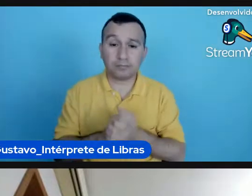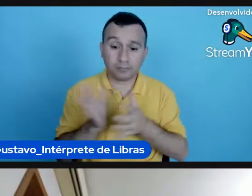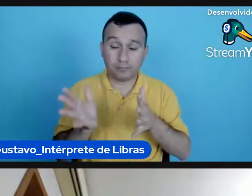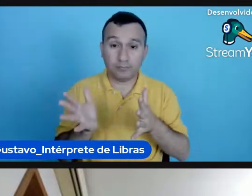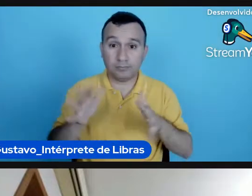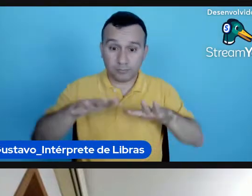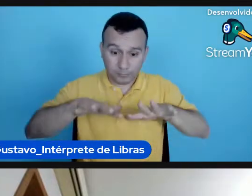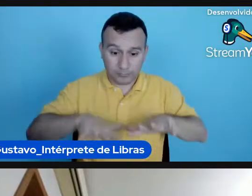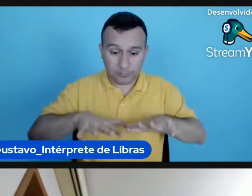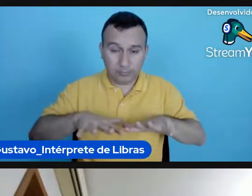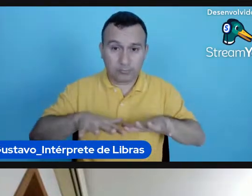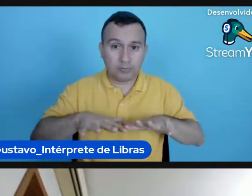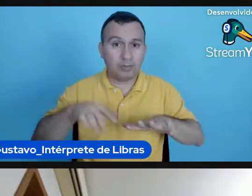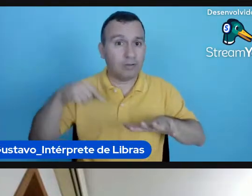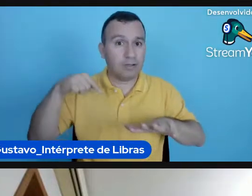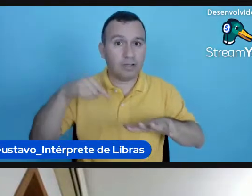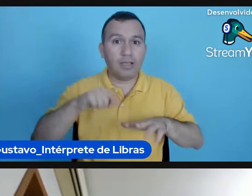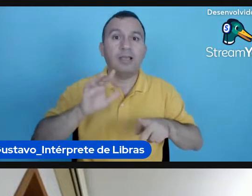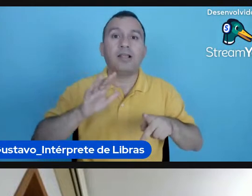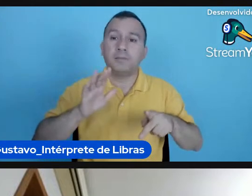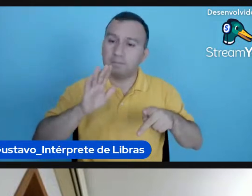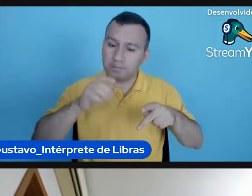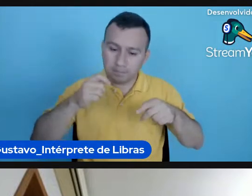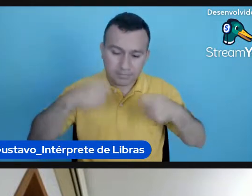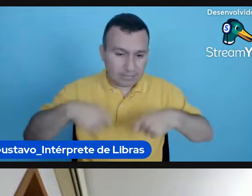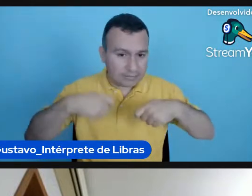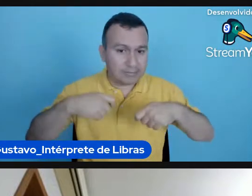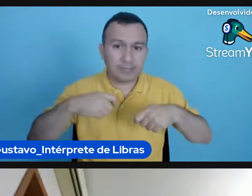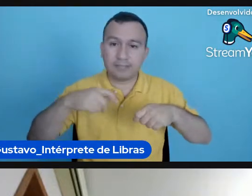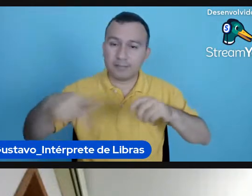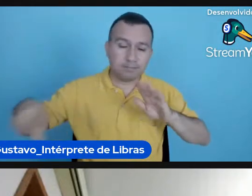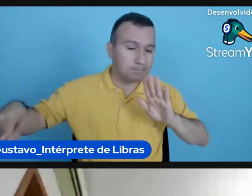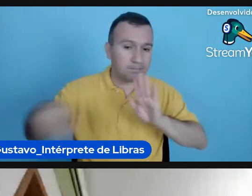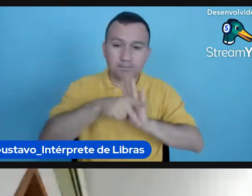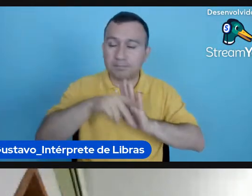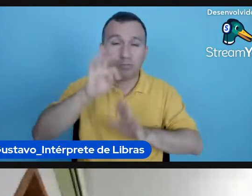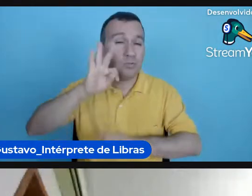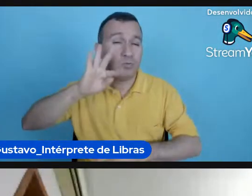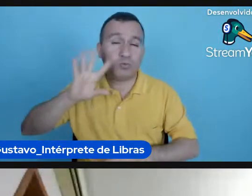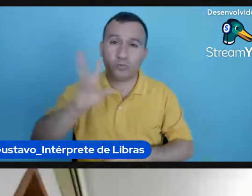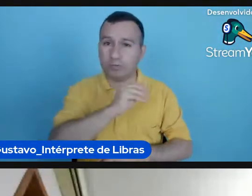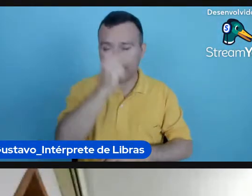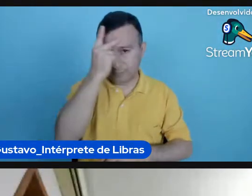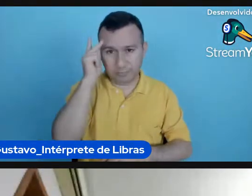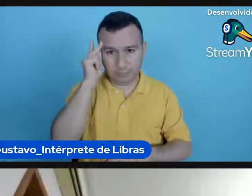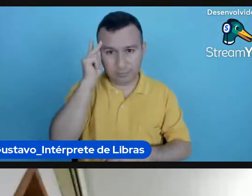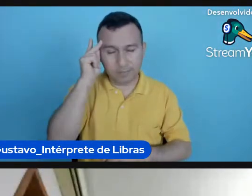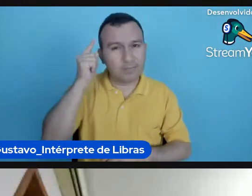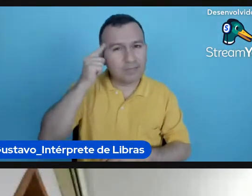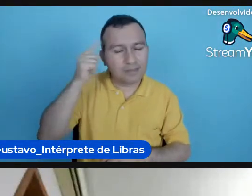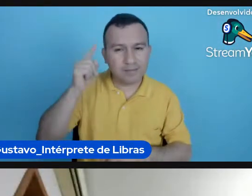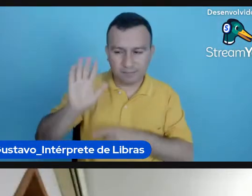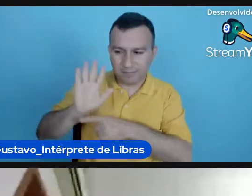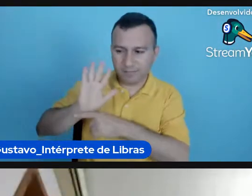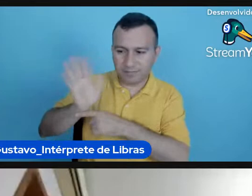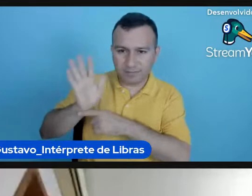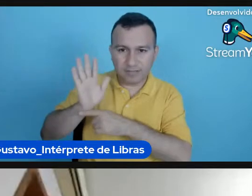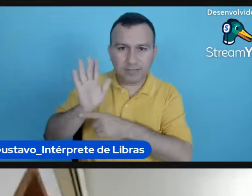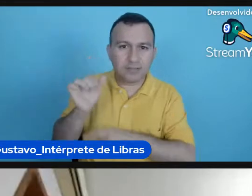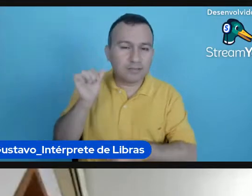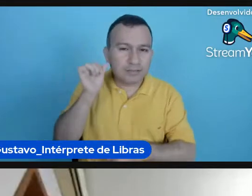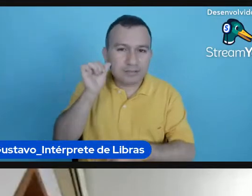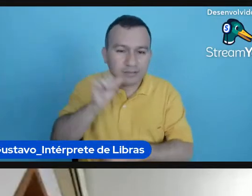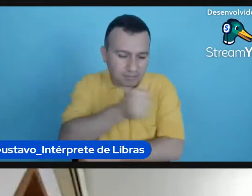para alguns, né? Então, quando uma criança... A gente percebe no vídeo uma aluna, diferente de todos os